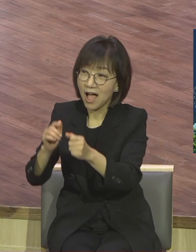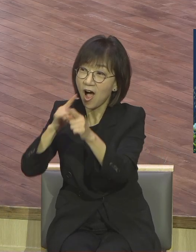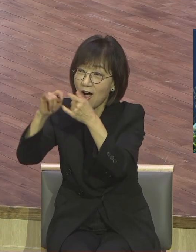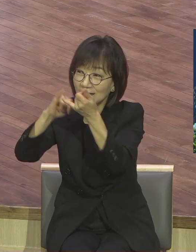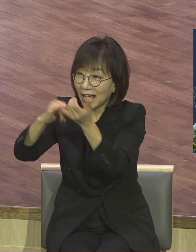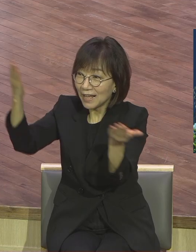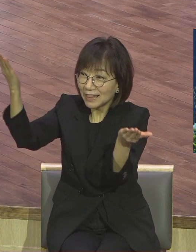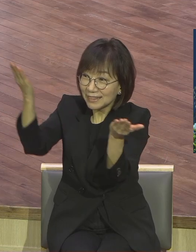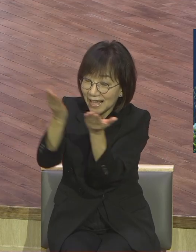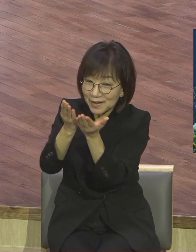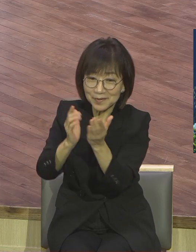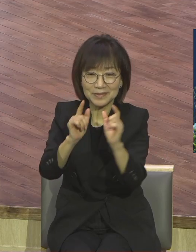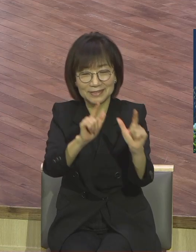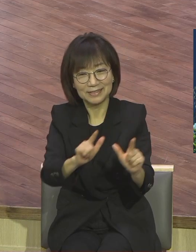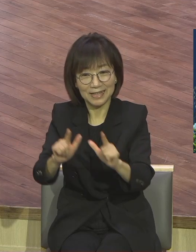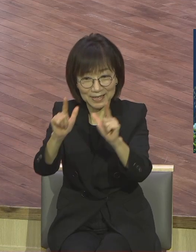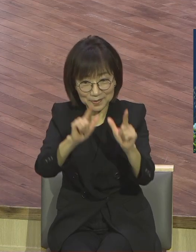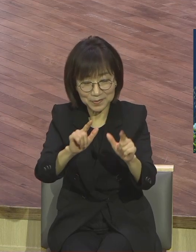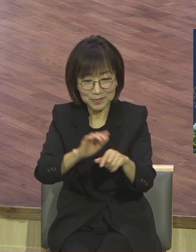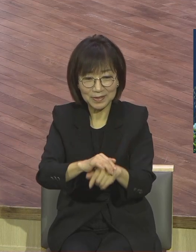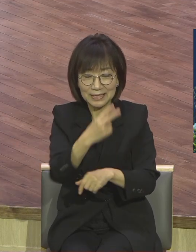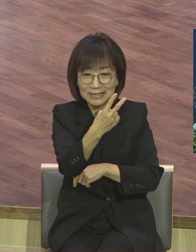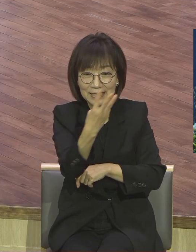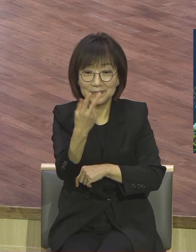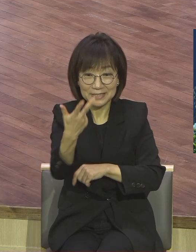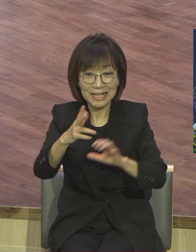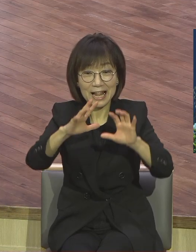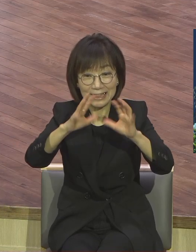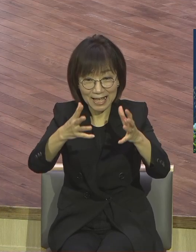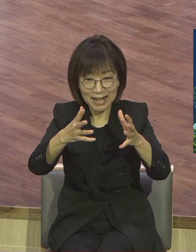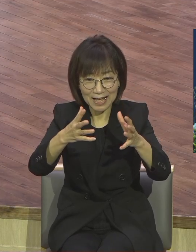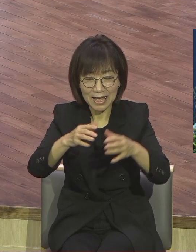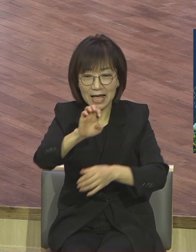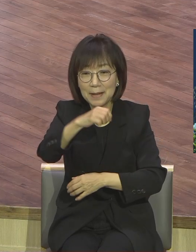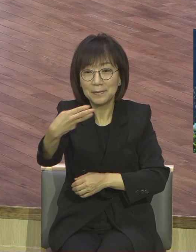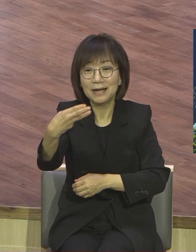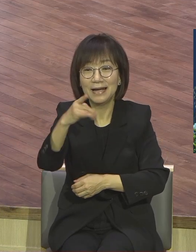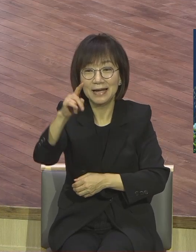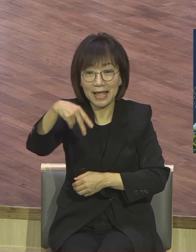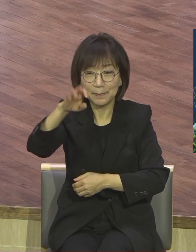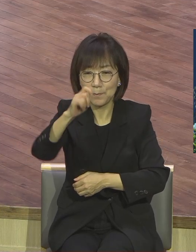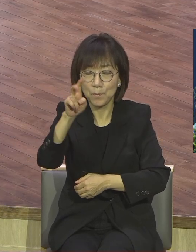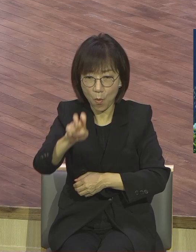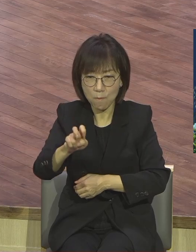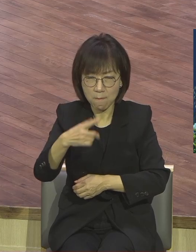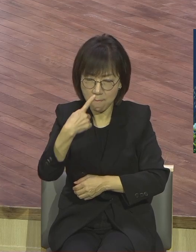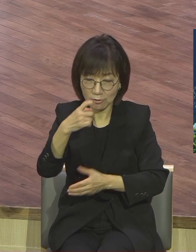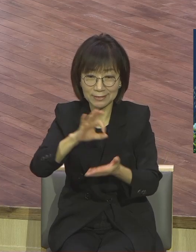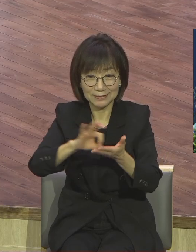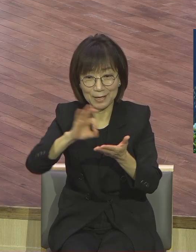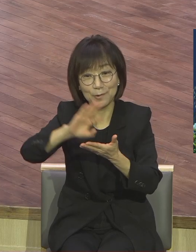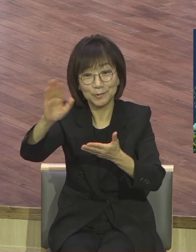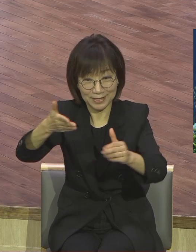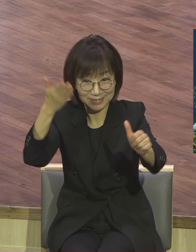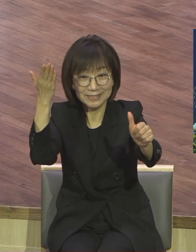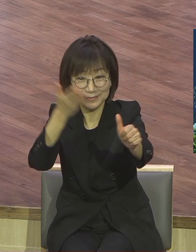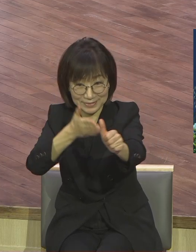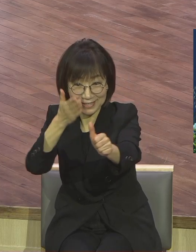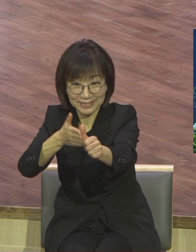살면서 237 나라 플랫폼으로 멋지게 쓰임받는 예언 공동체 되기를 주님으로 축복합니다. 결론입니다.